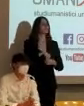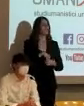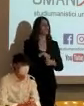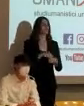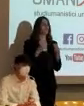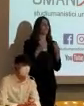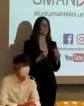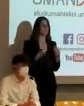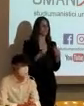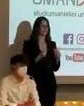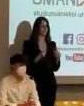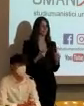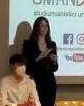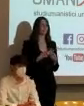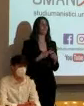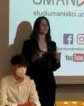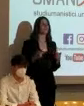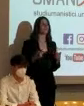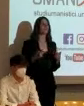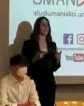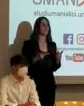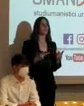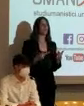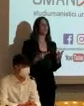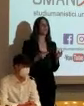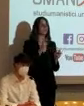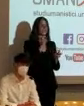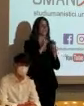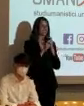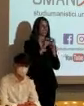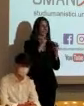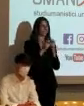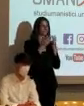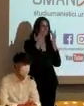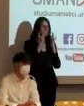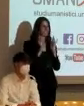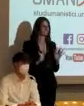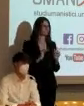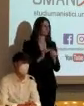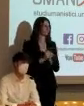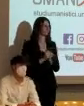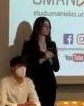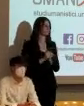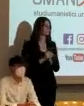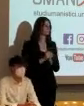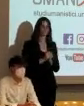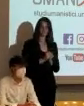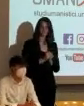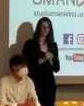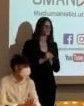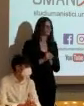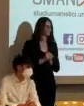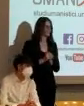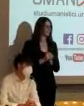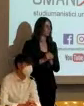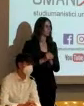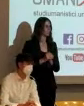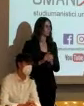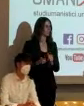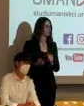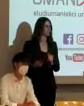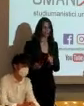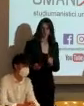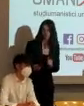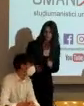ad entrambi e interrogandoci, insomma, sull'importanza di questi due indirizzi. Per iniziare, potrei chiedere al professore